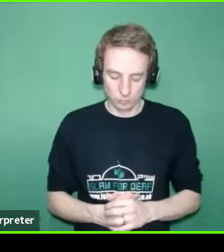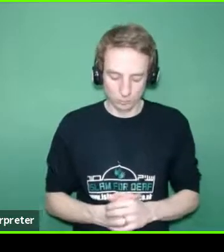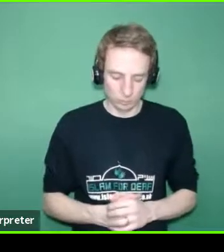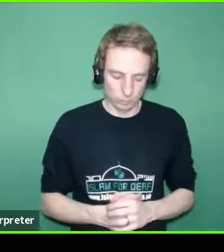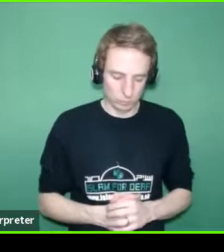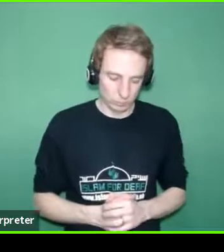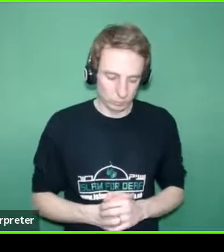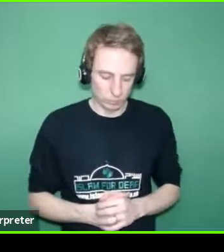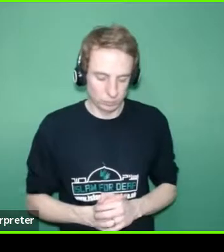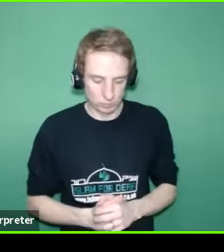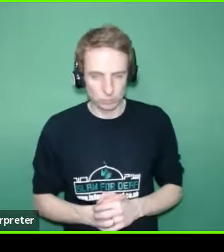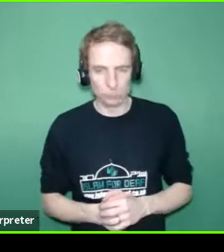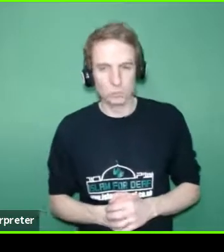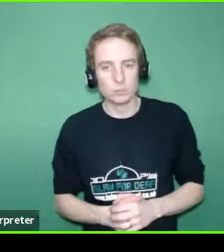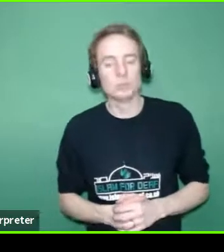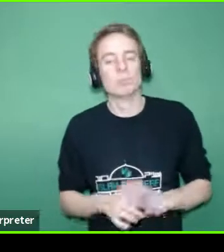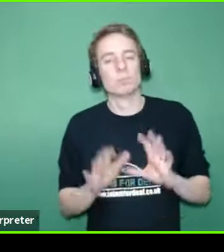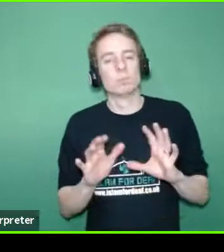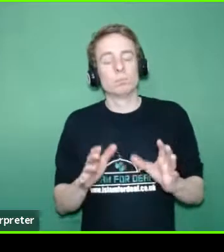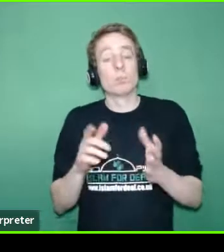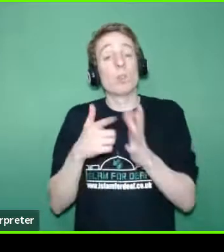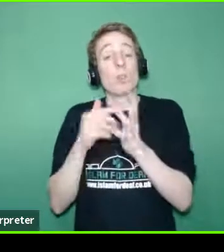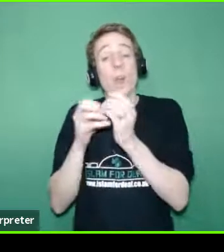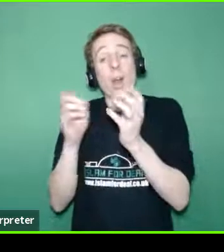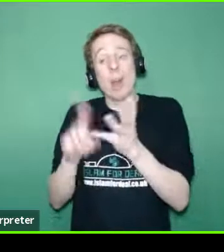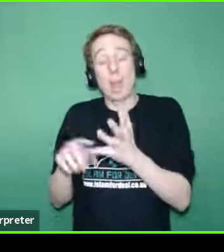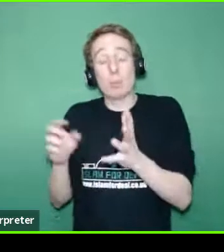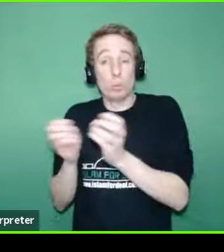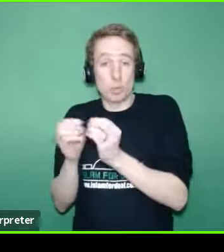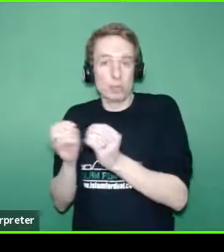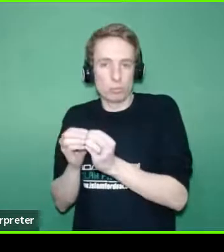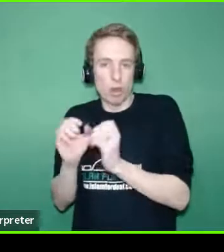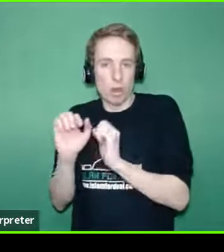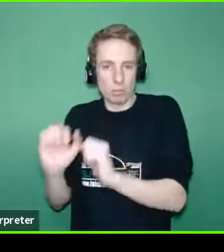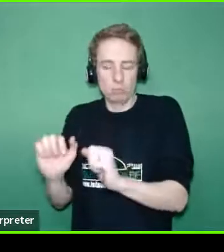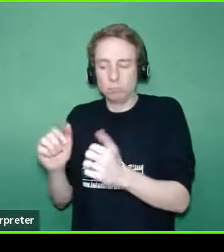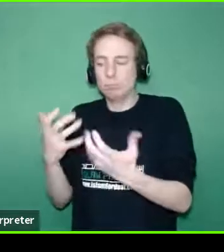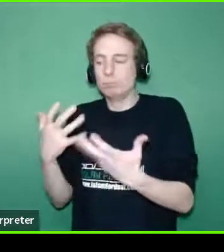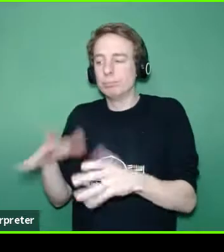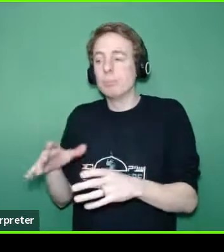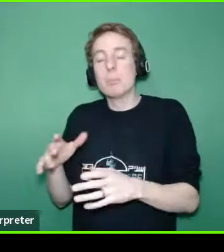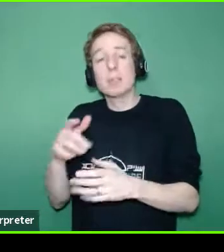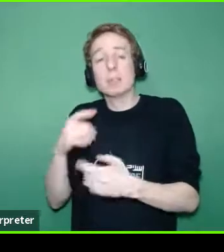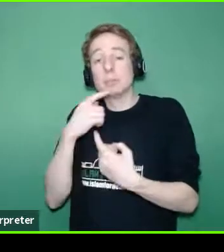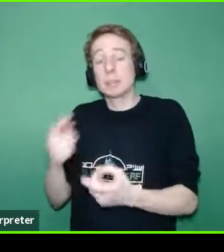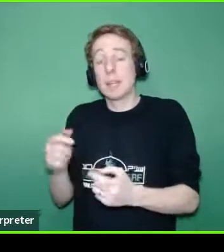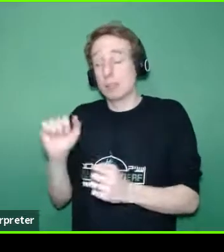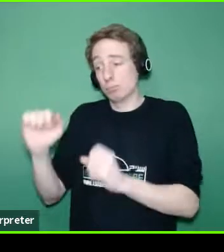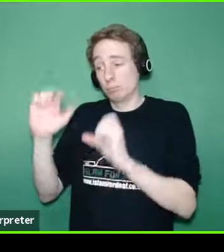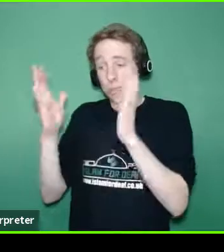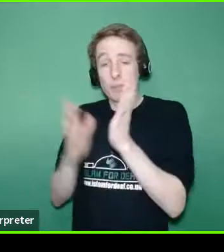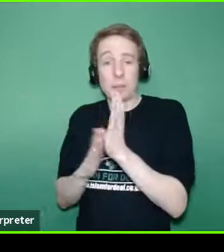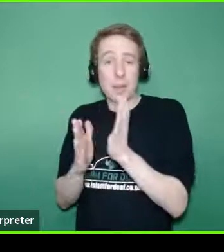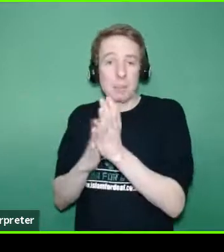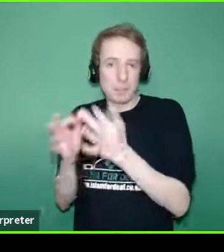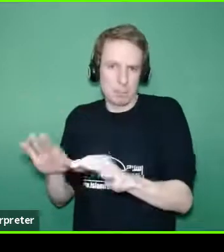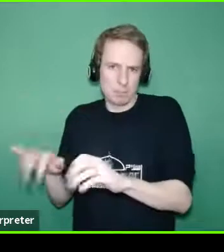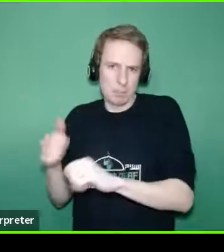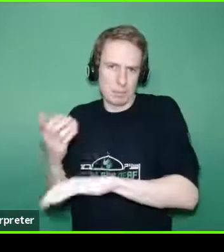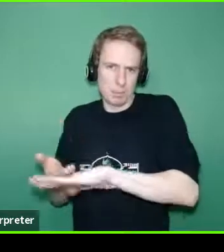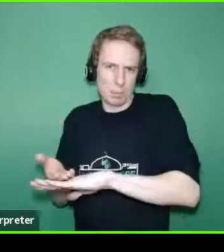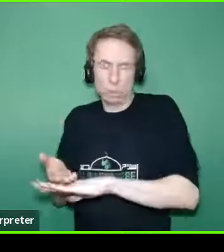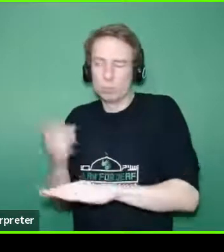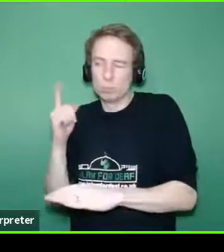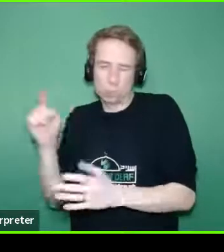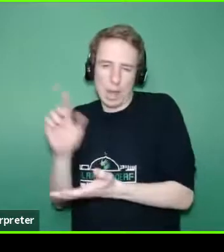So on the authority of Abu Bakr, may Allah be pleased with him, who reported, the Prophet, peace and blessings be upon him, said,